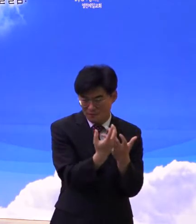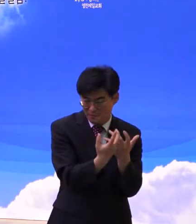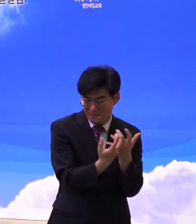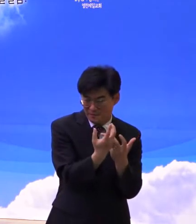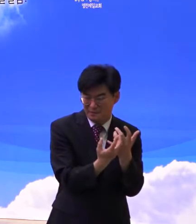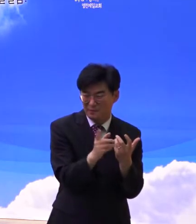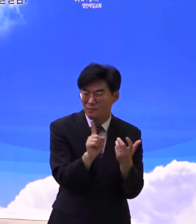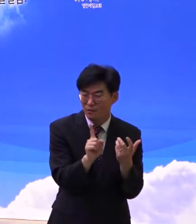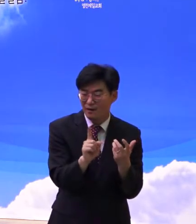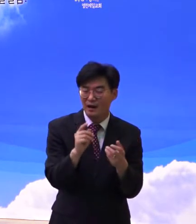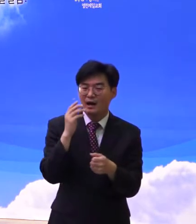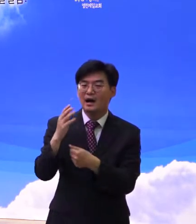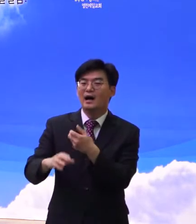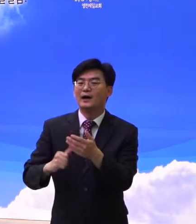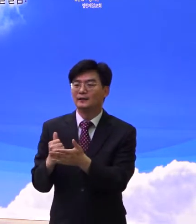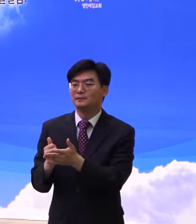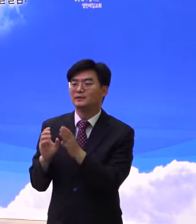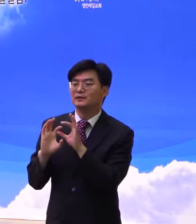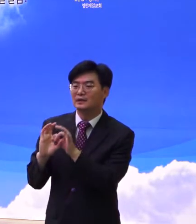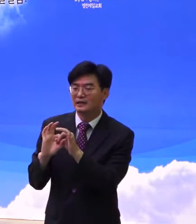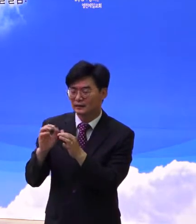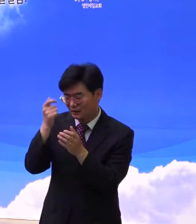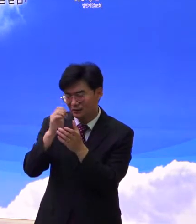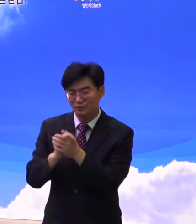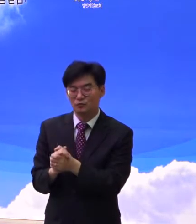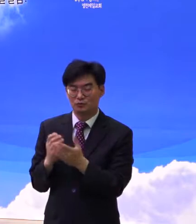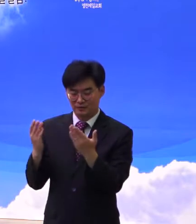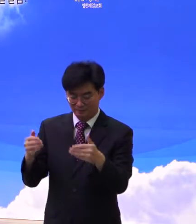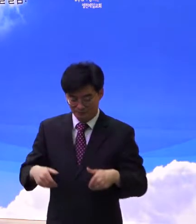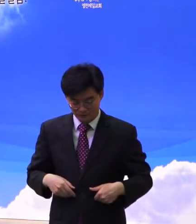하나님을 찾고 기도하고 엎드리게 됩니다.